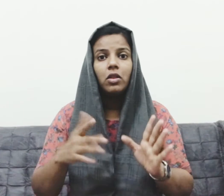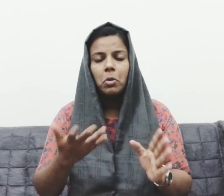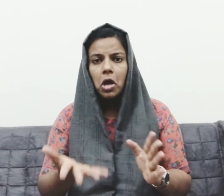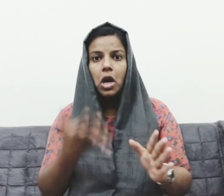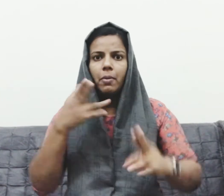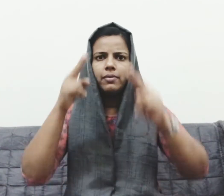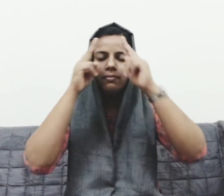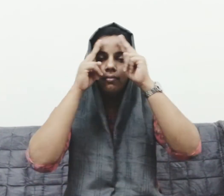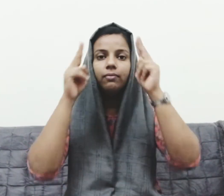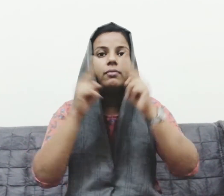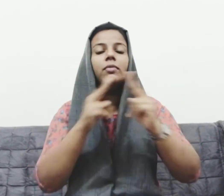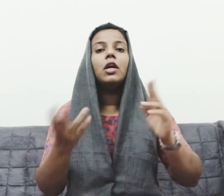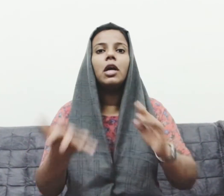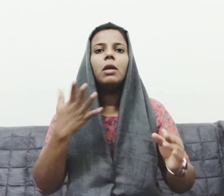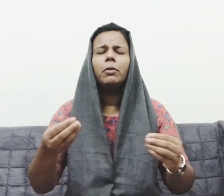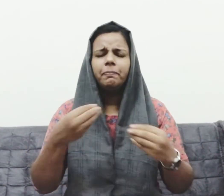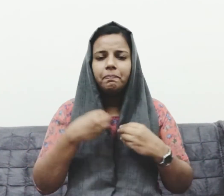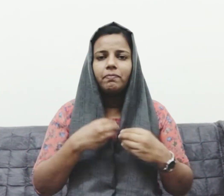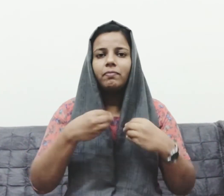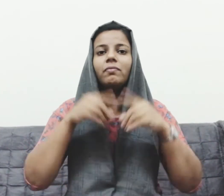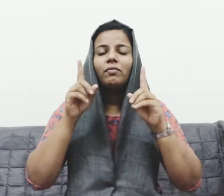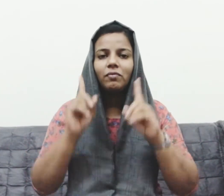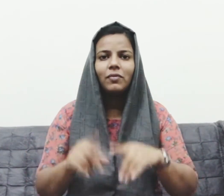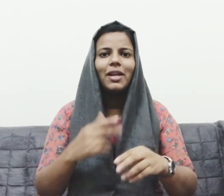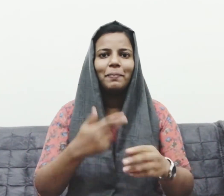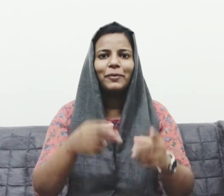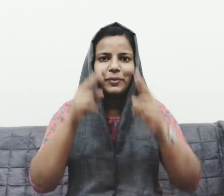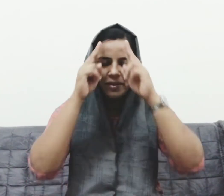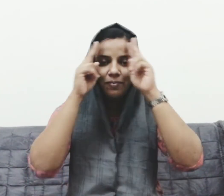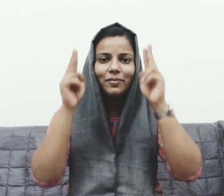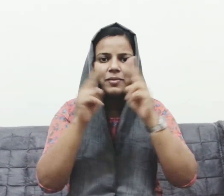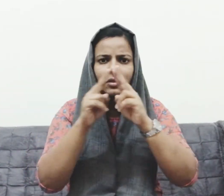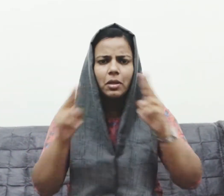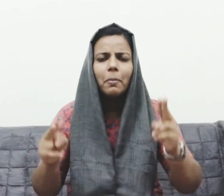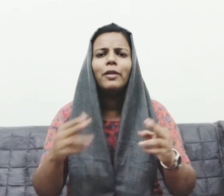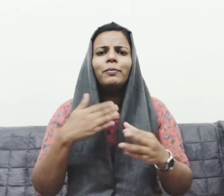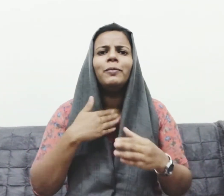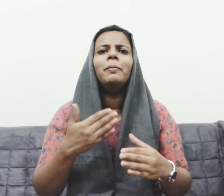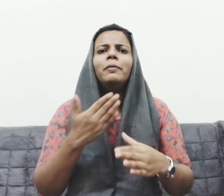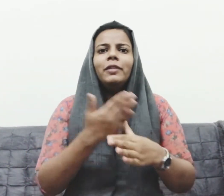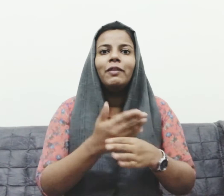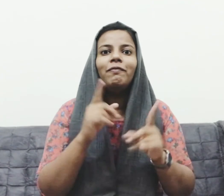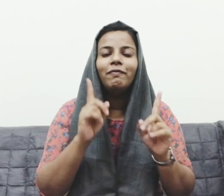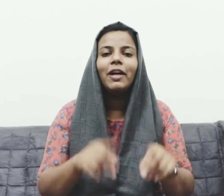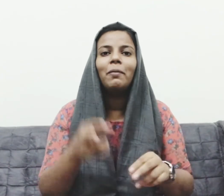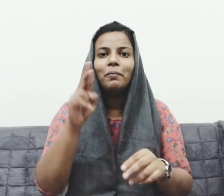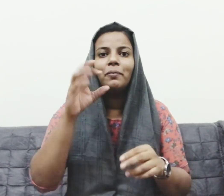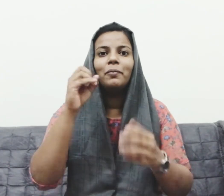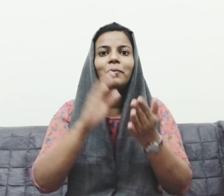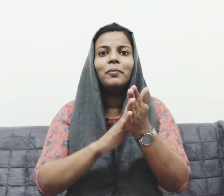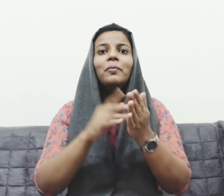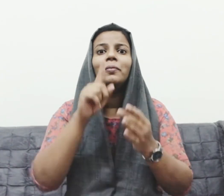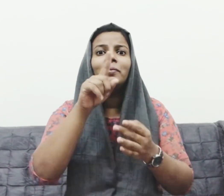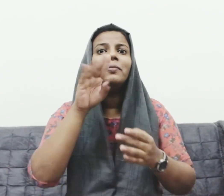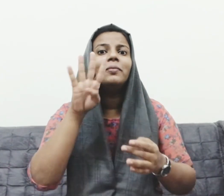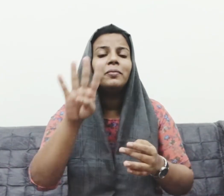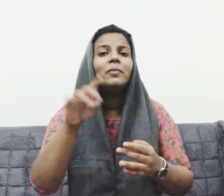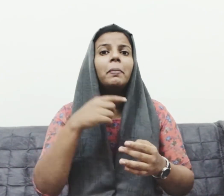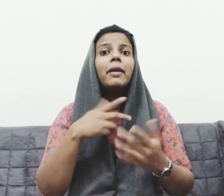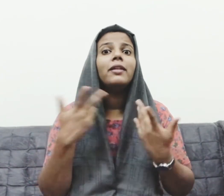മനസ്സിൽ പീസ് ഓഫ് മൈൻഡ് ആയിരിക്കണം ആ വ്യക്തിയെക്കുറിച്ച് ചിന്തിക്കുമ്പോൾ, അവരോട് നമ്മൾ സമാധാനം ആചരിപ്പാൻ ആമേൻ. അതാണ് റോമലേഖനം 14 പറയുന്നത്, ആകയാൽ